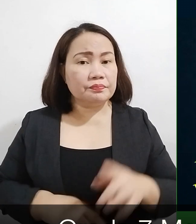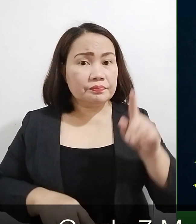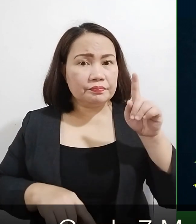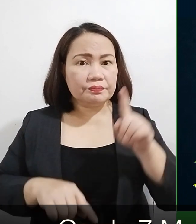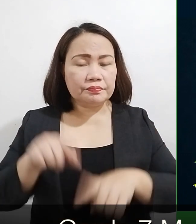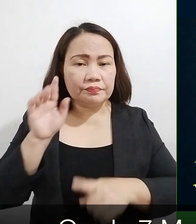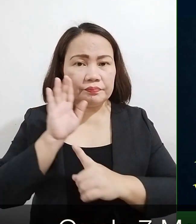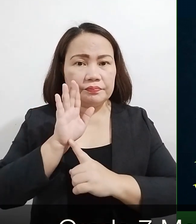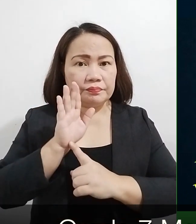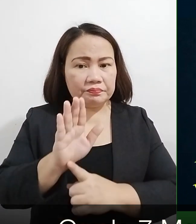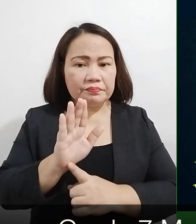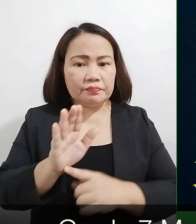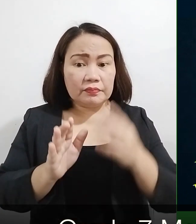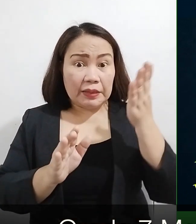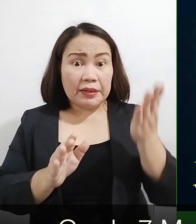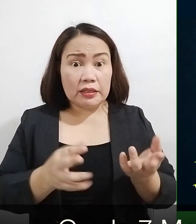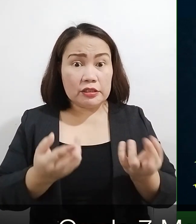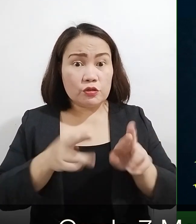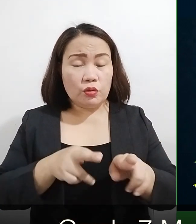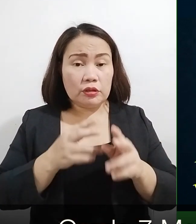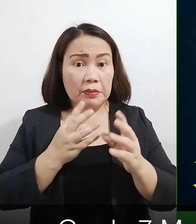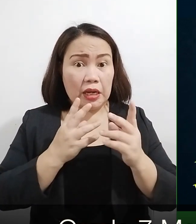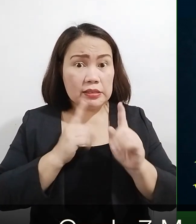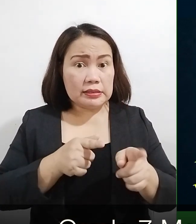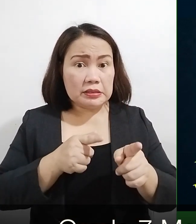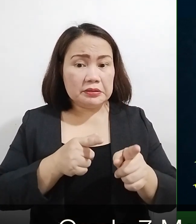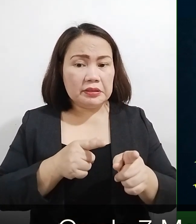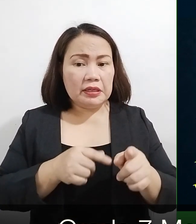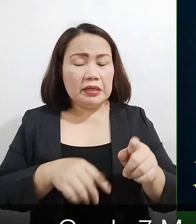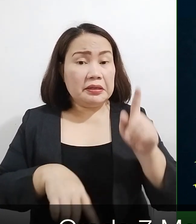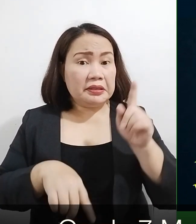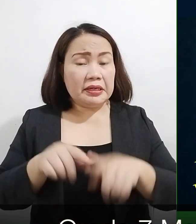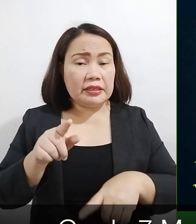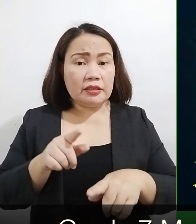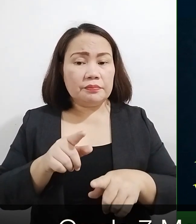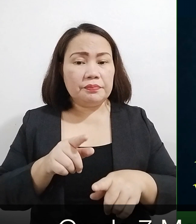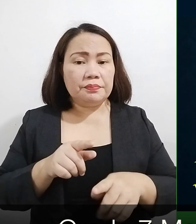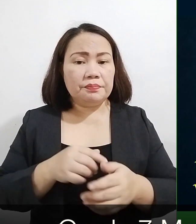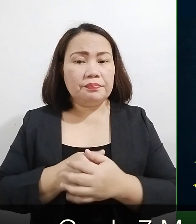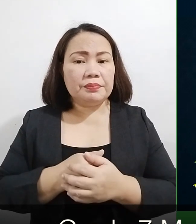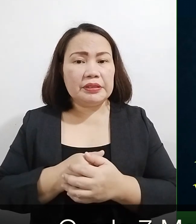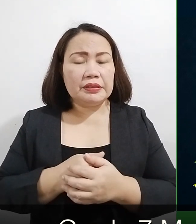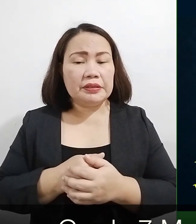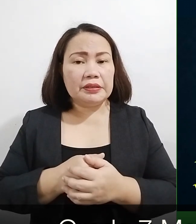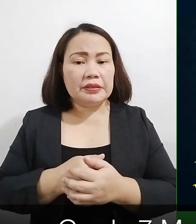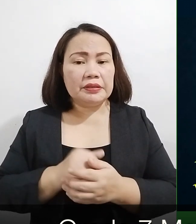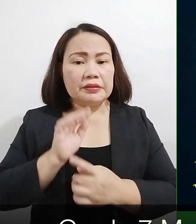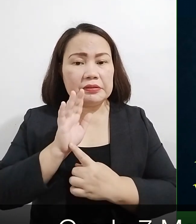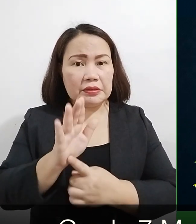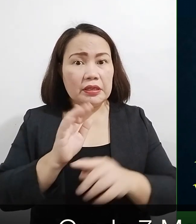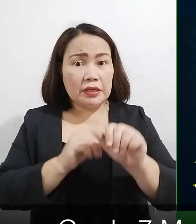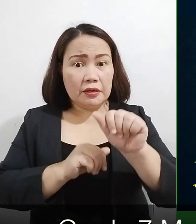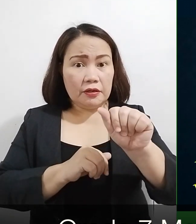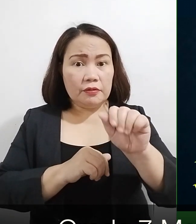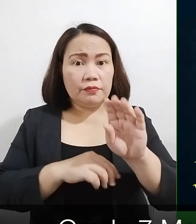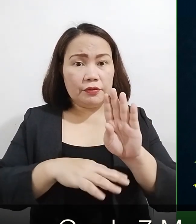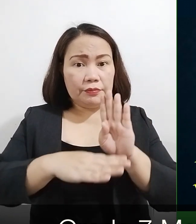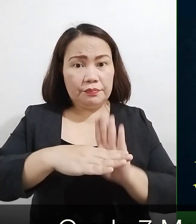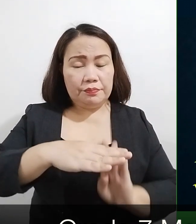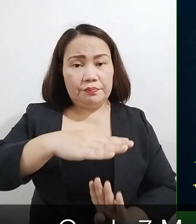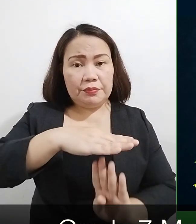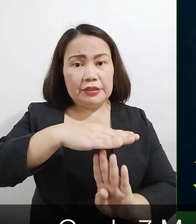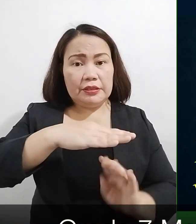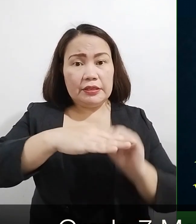cannot be expressed, since hindi natin siya pwedeng magawa na A over B, kasi nga non-repeating at